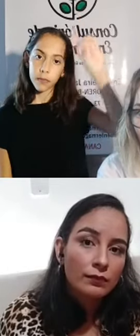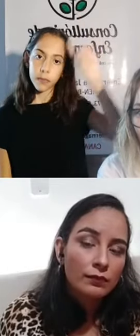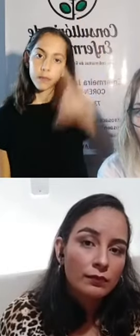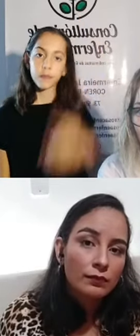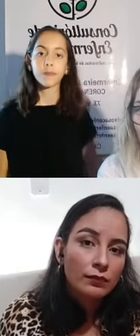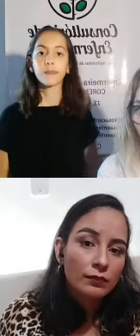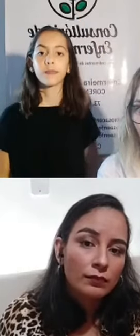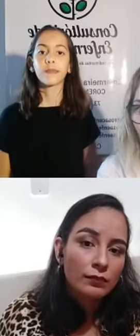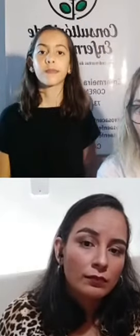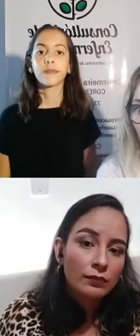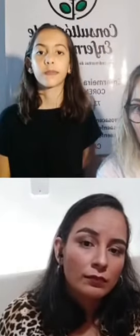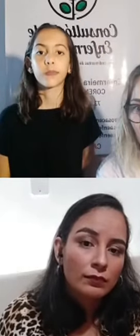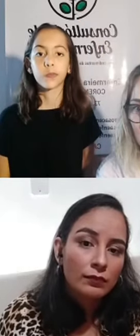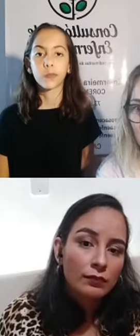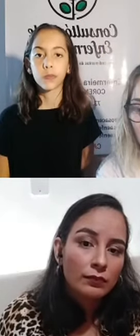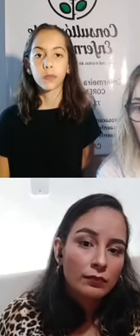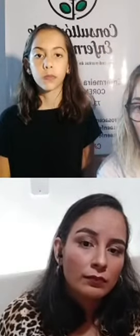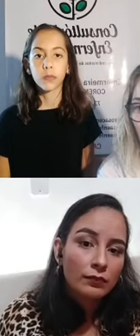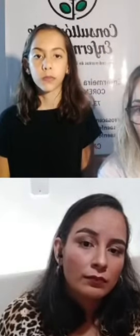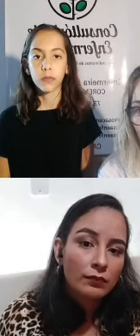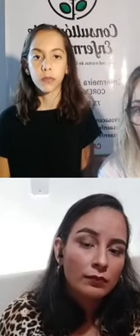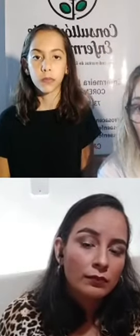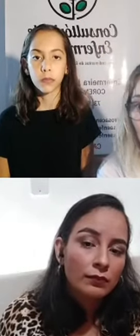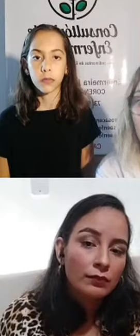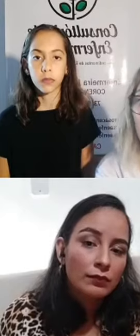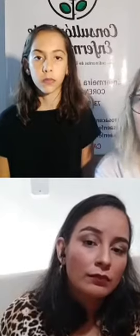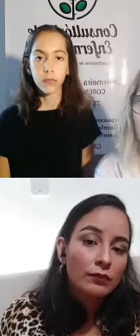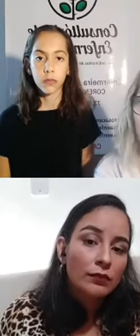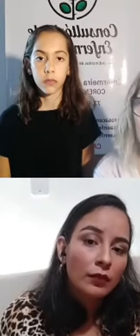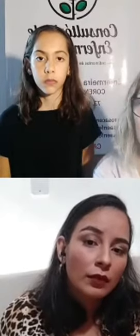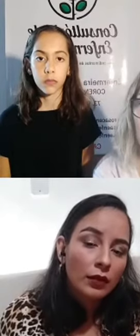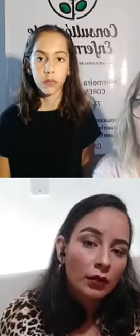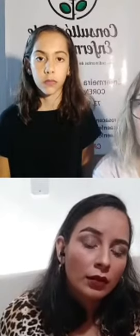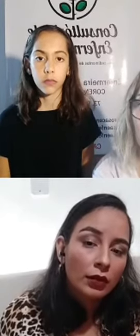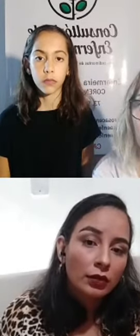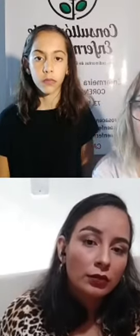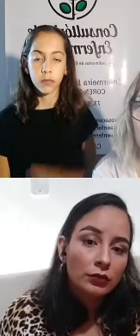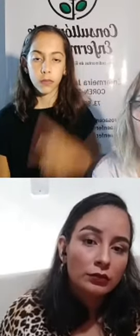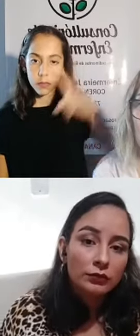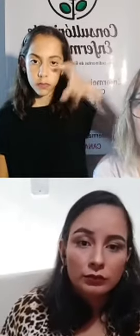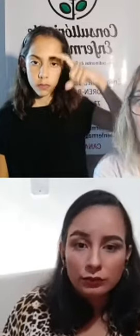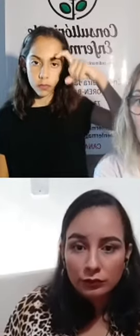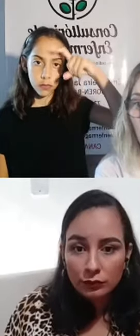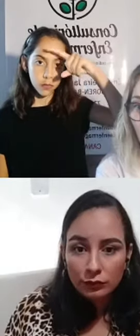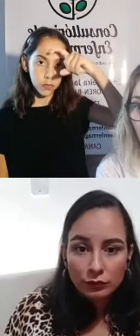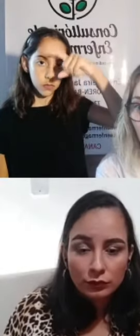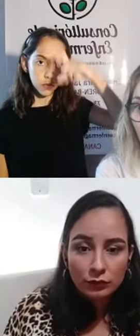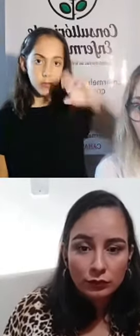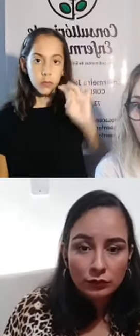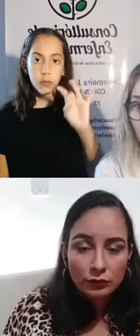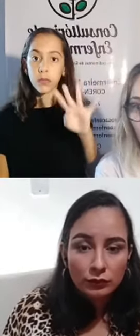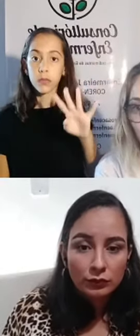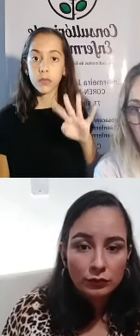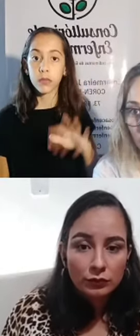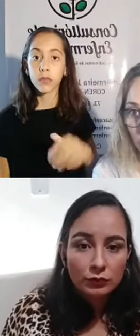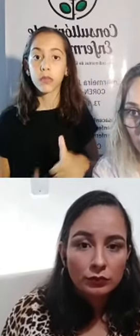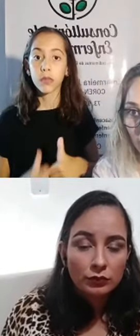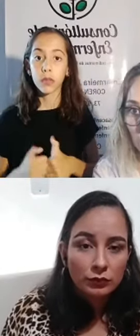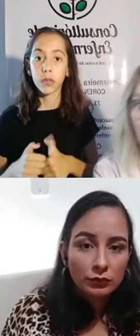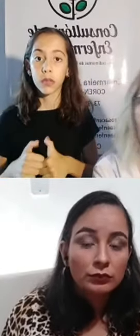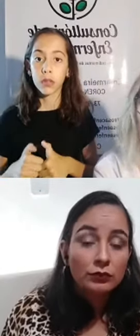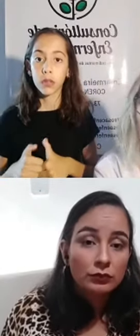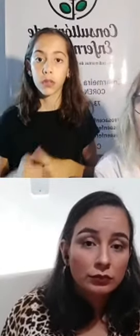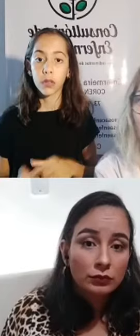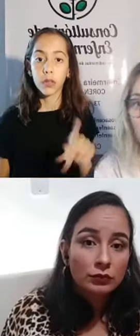aparelho dela de celular, porque se não tivesse também ficaria difícil, porque se fosse só no meu, eu não ia poder